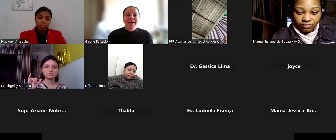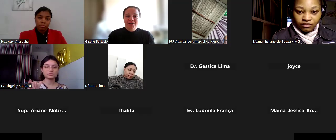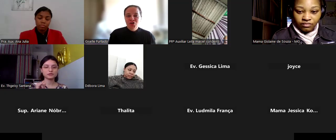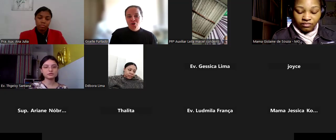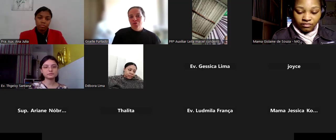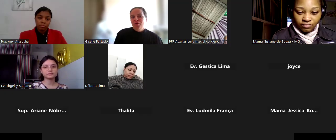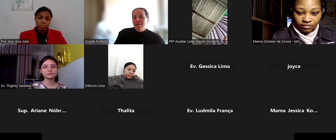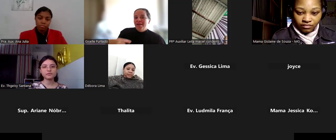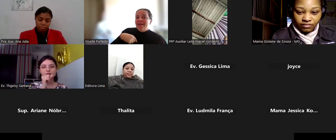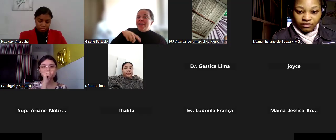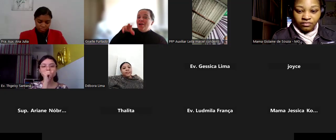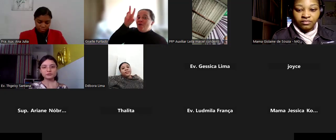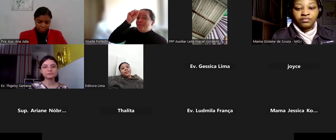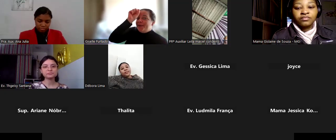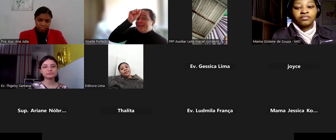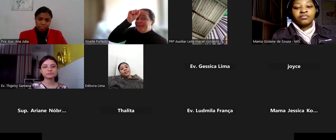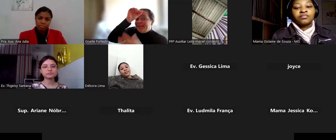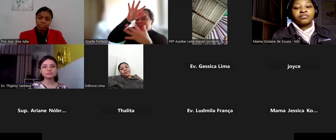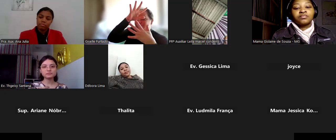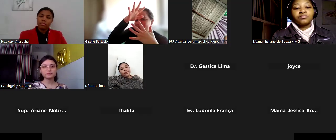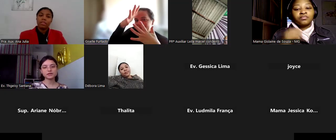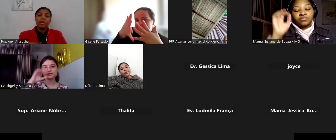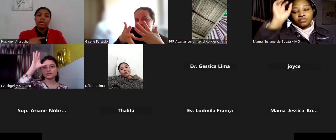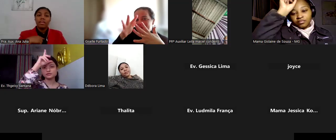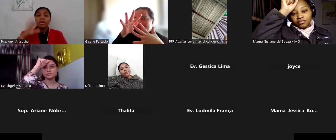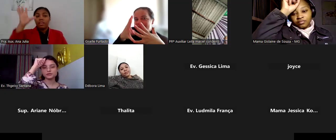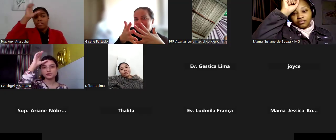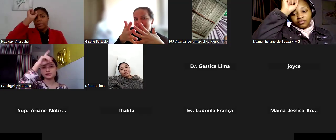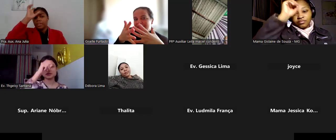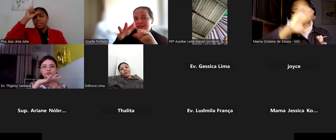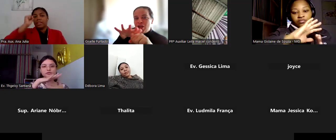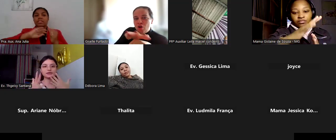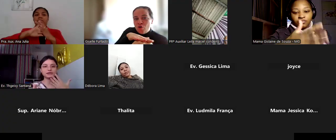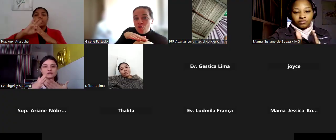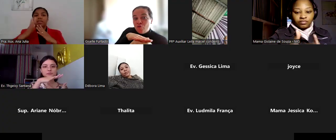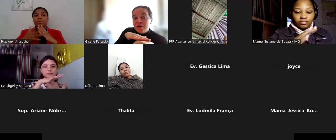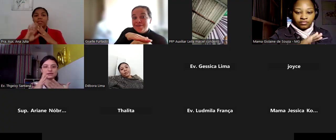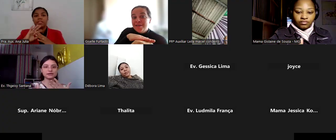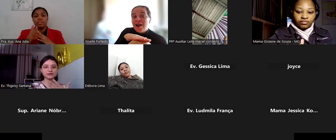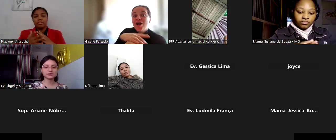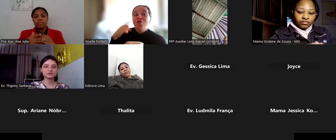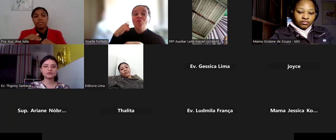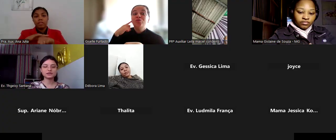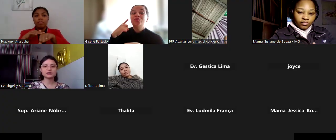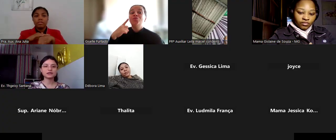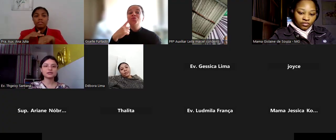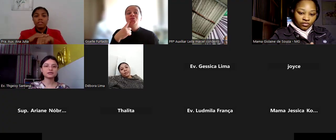de novo. Eu aprendendo Libras, conversar com o surdo,